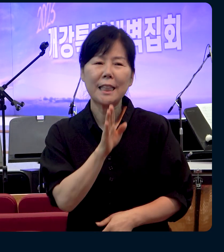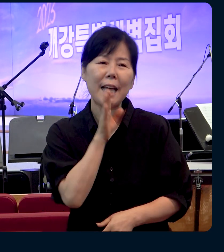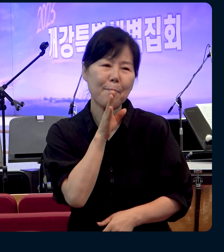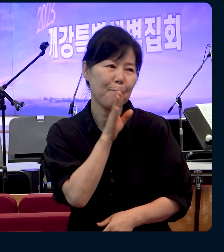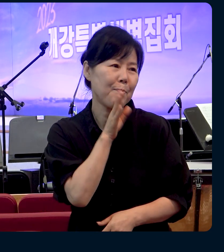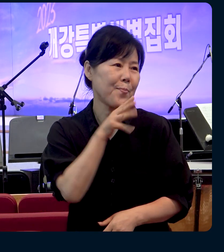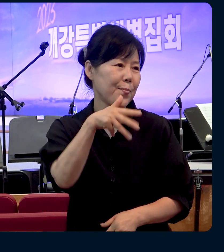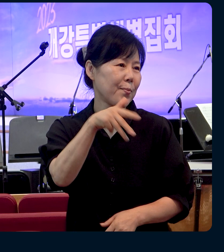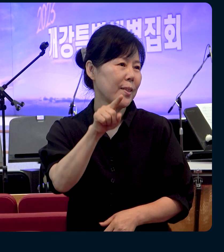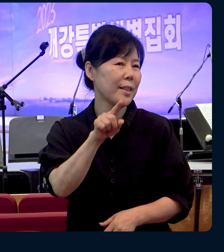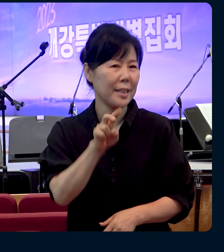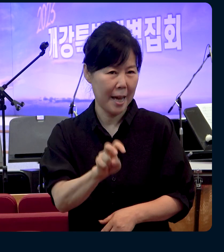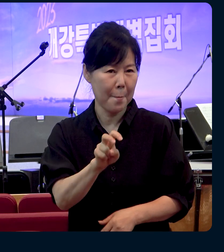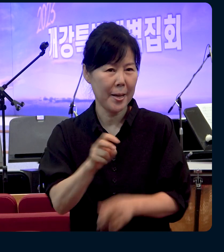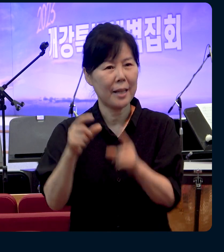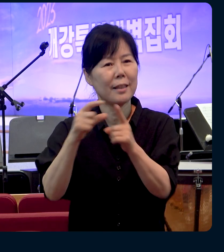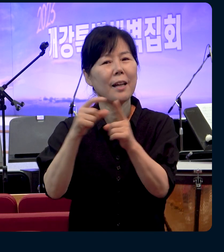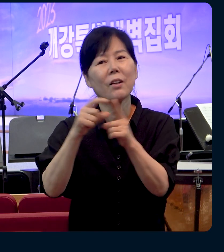우리 안타까운 현실이에요.